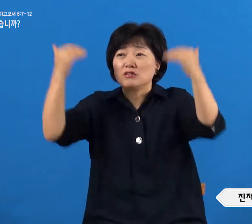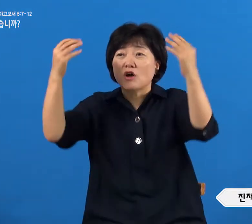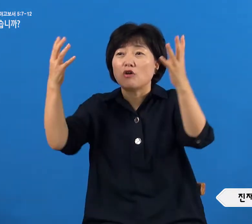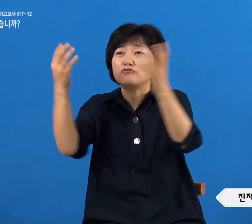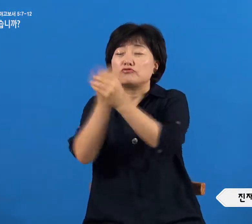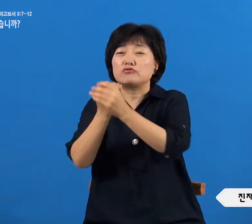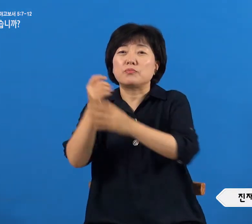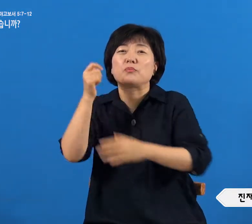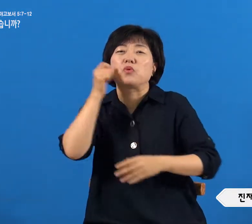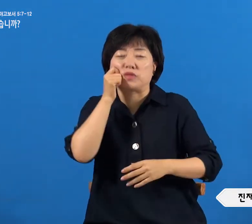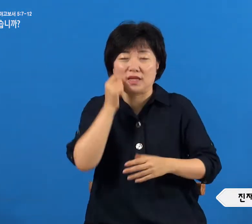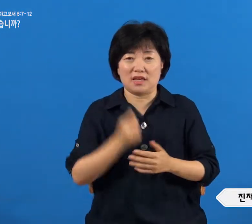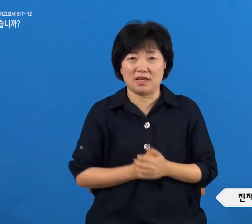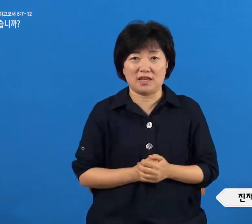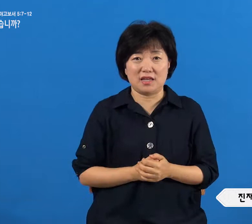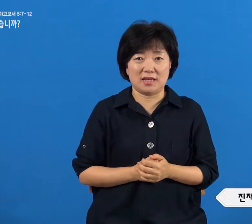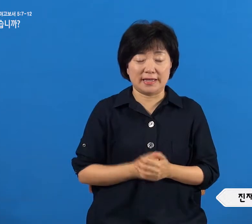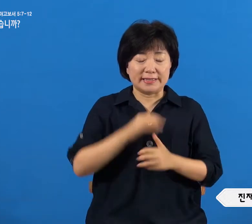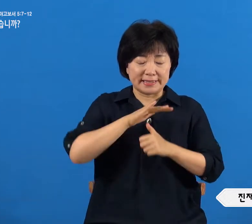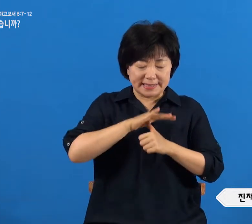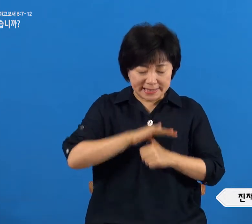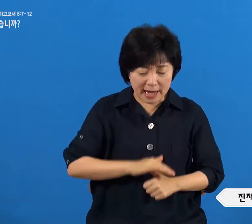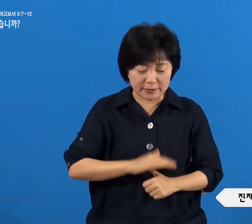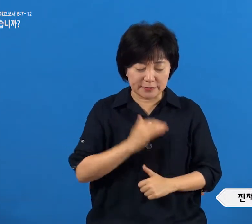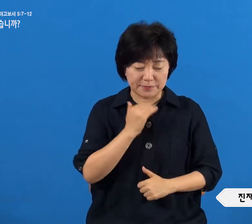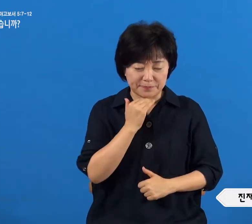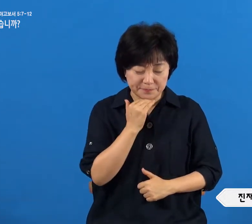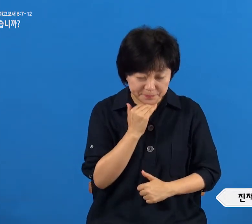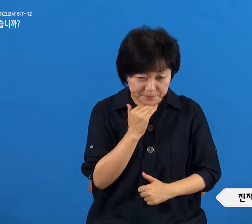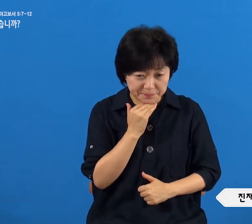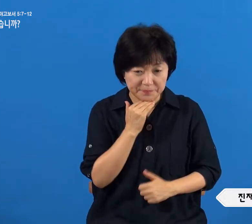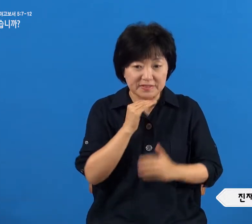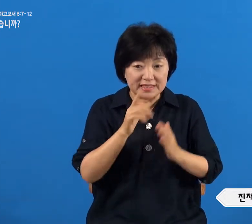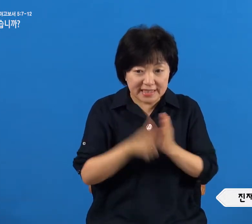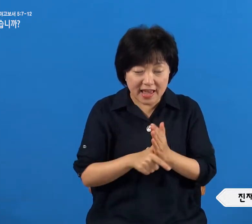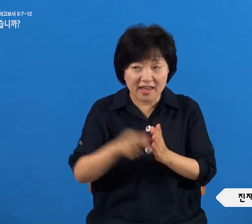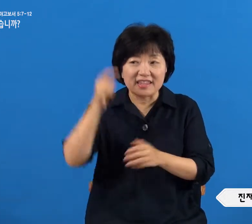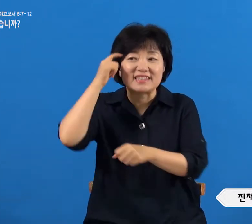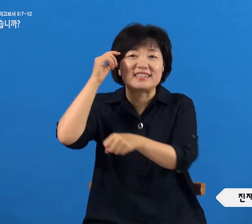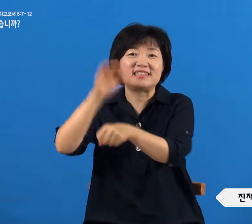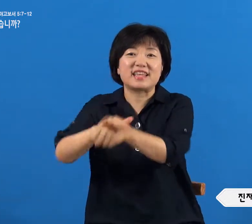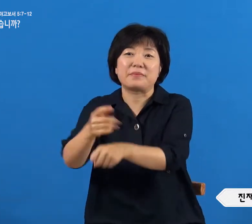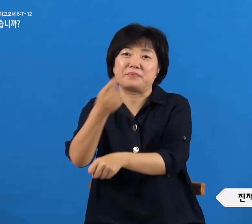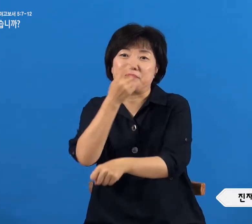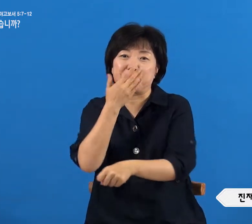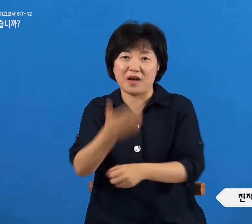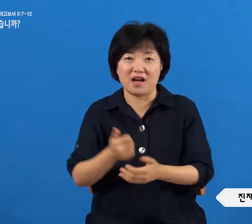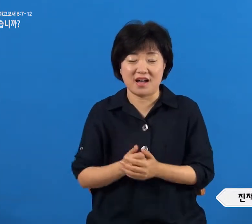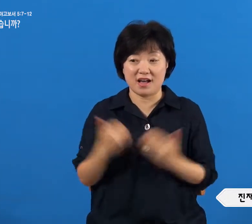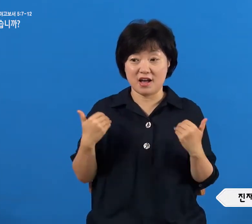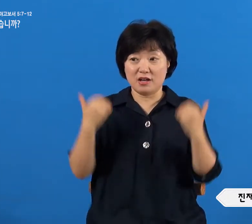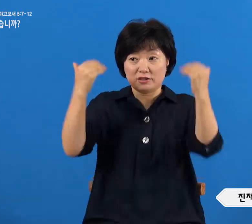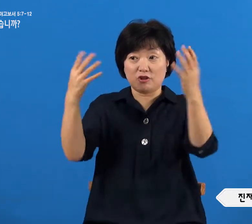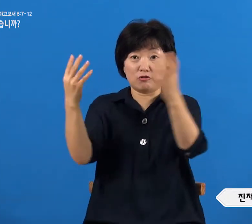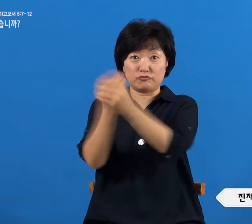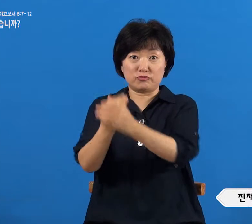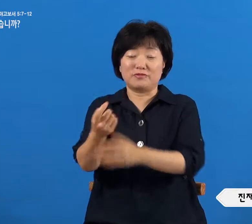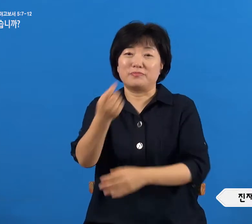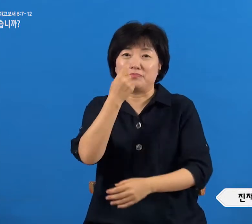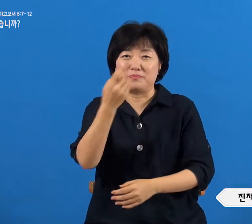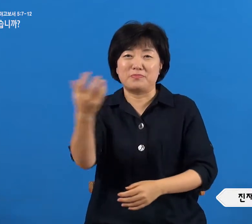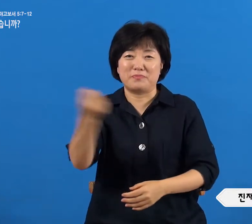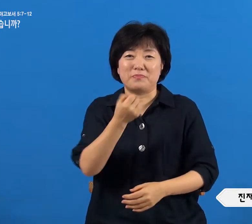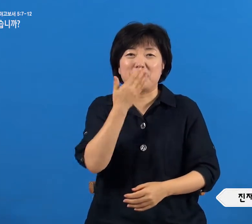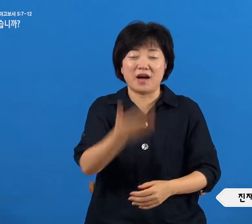있다고 말씀합니다. 우리가 참을 때, 인내할 때 지혜를 얻습니다. 성숙함을 얻습니다. 오늘